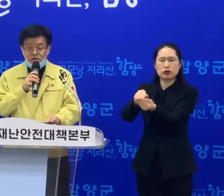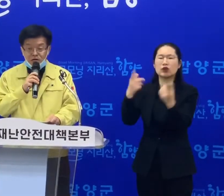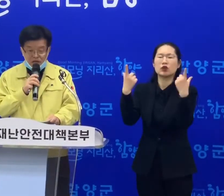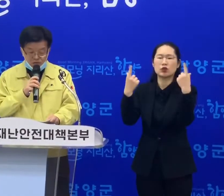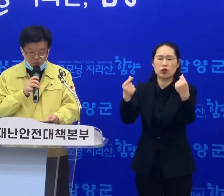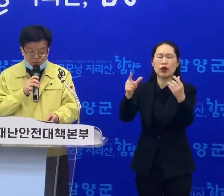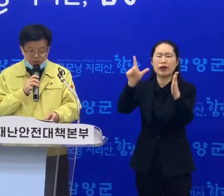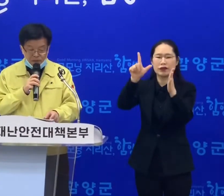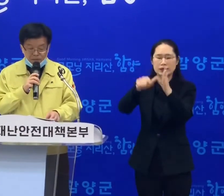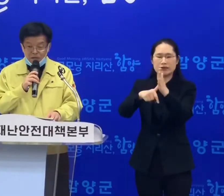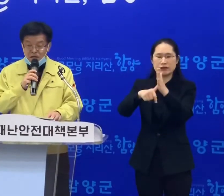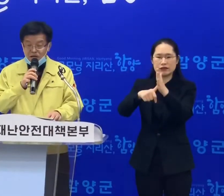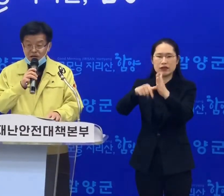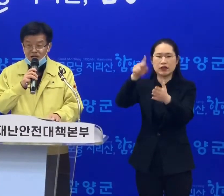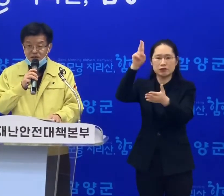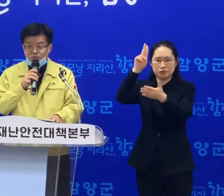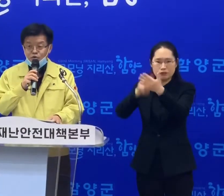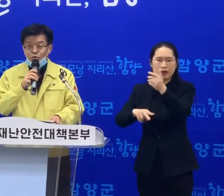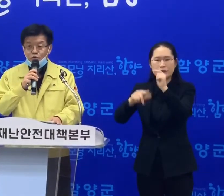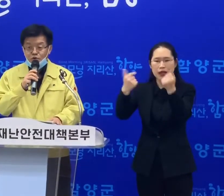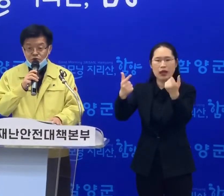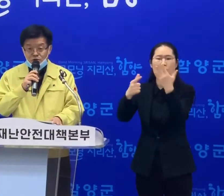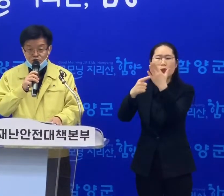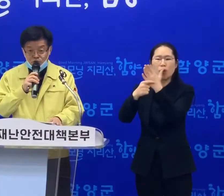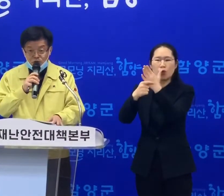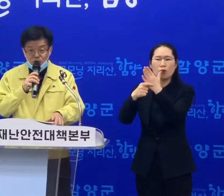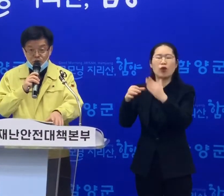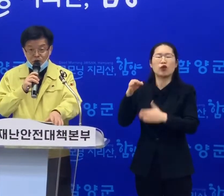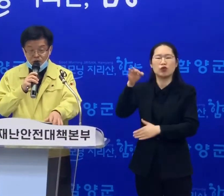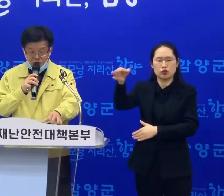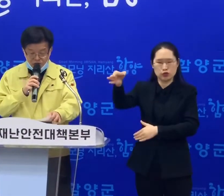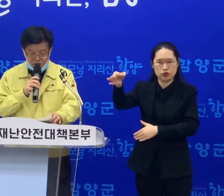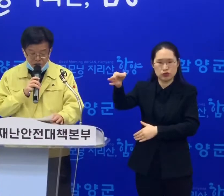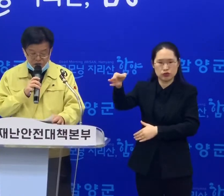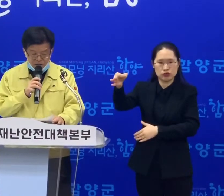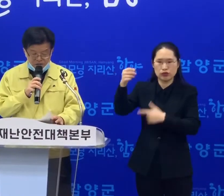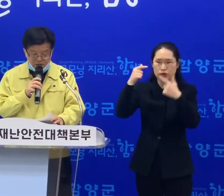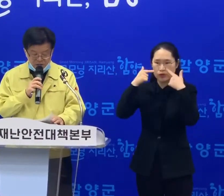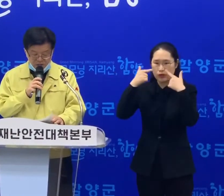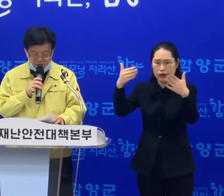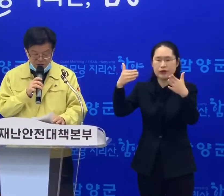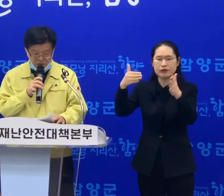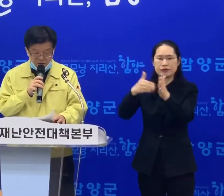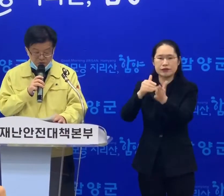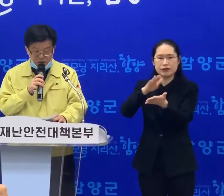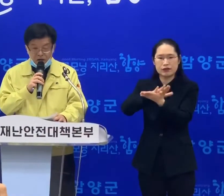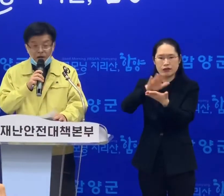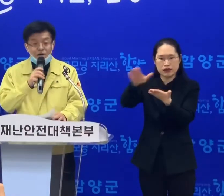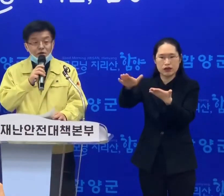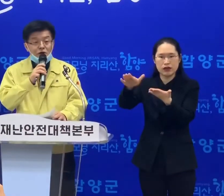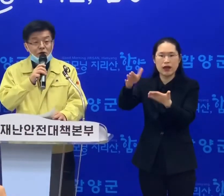똑같은 시간에 녹여면 판매를 하는 게 아니라 분유표를 주기로 확정을 했답니다. 그렇게